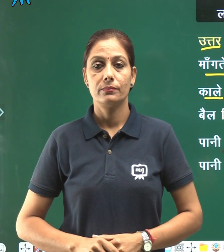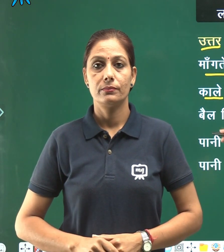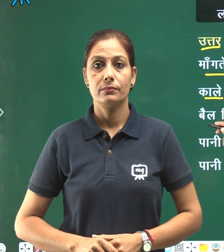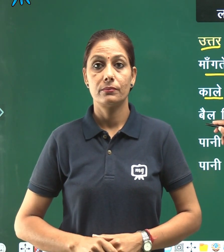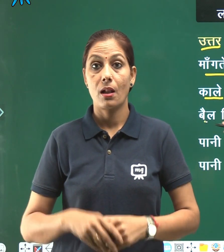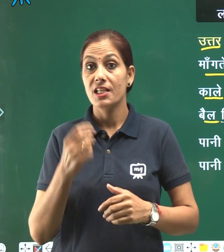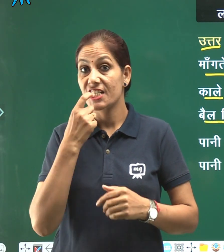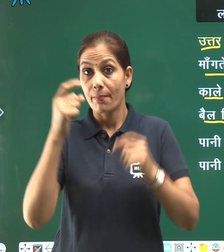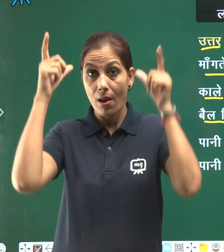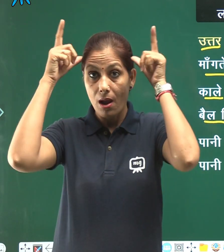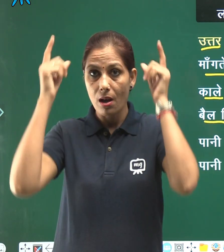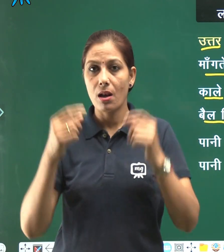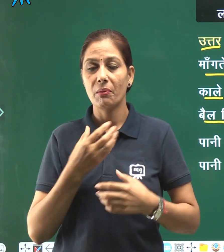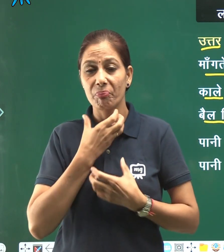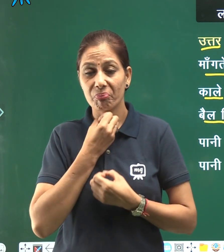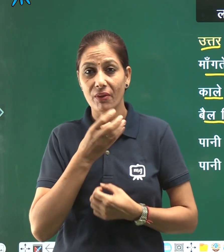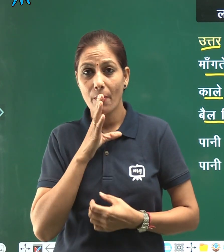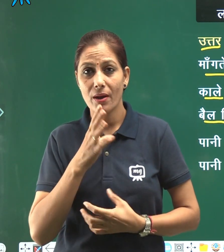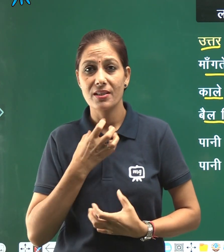बैल पियासा,